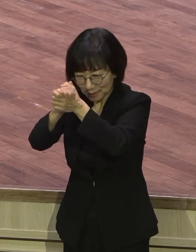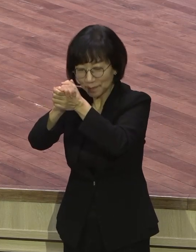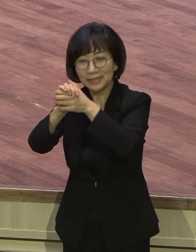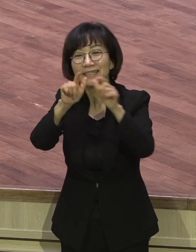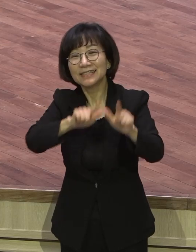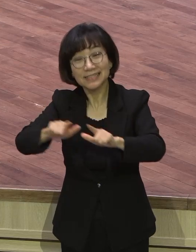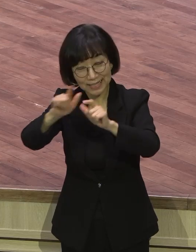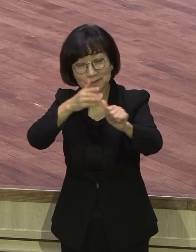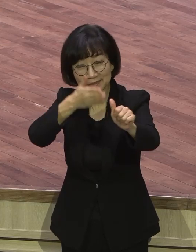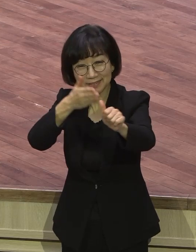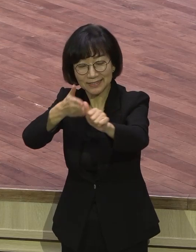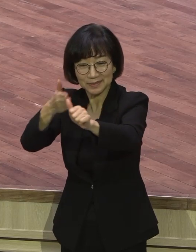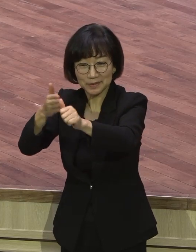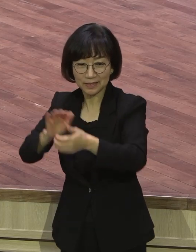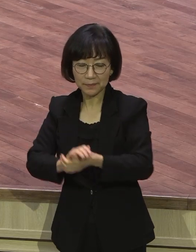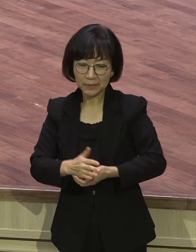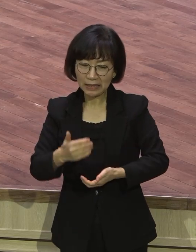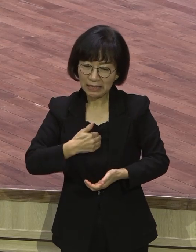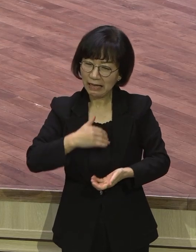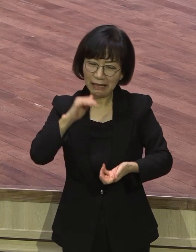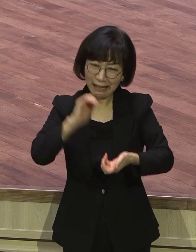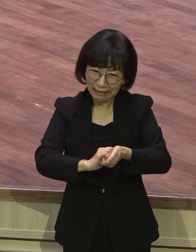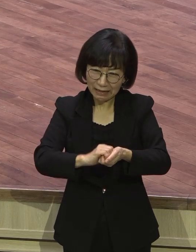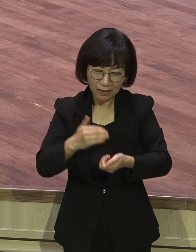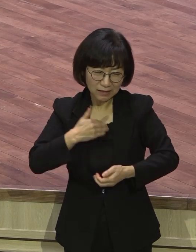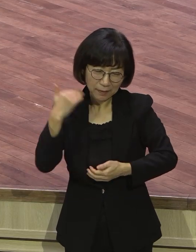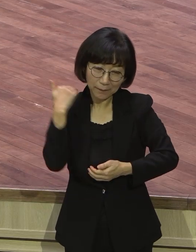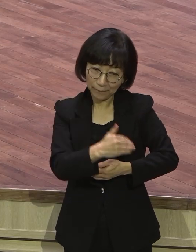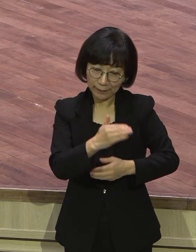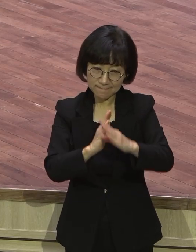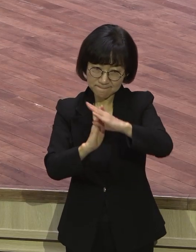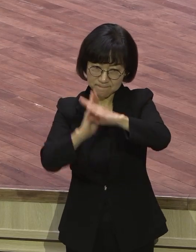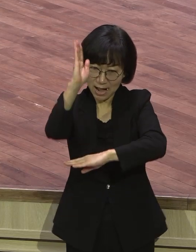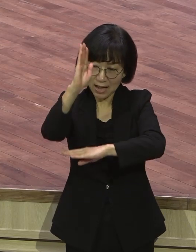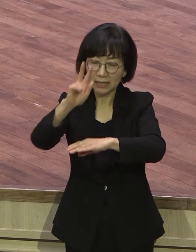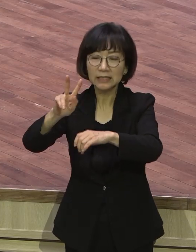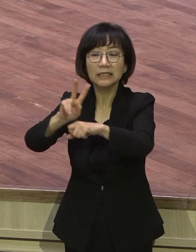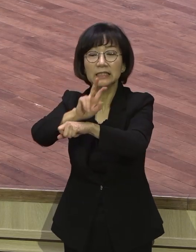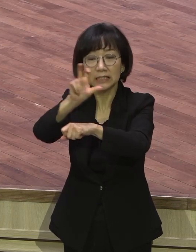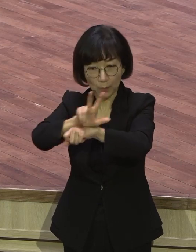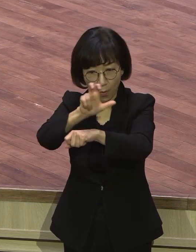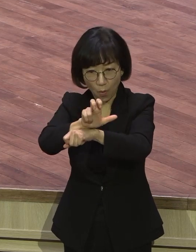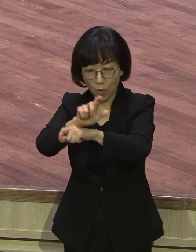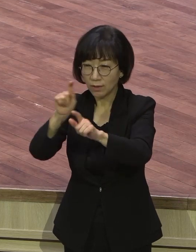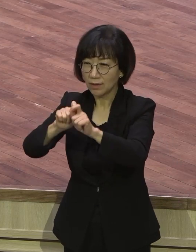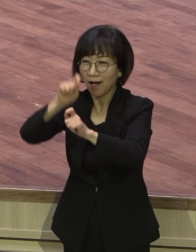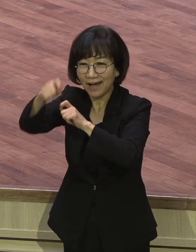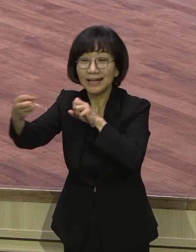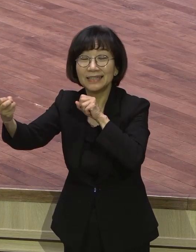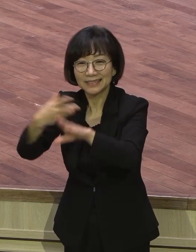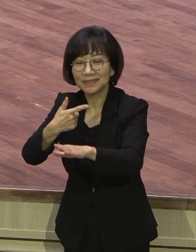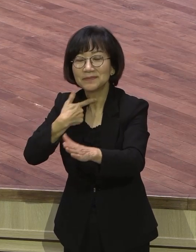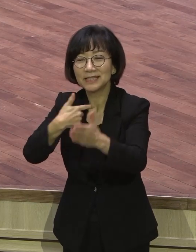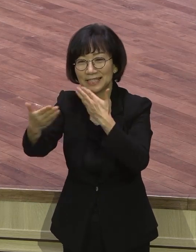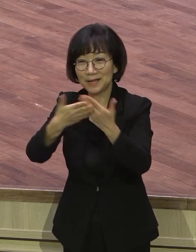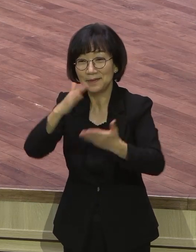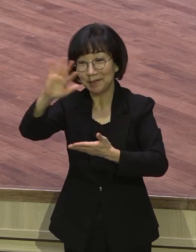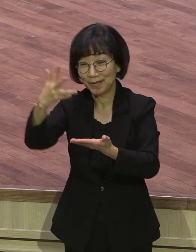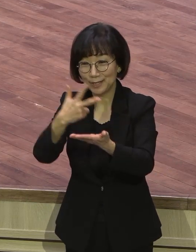나의 한계를 뛰어넘는 25시 영혼의 응답을 여러 번 체험해 보시기를 제문으로